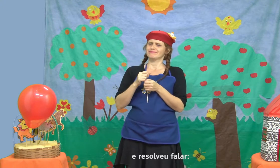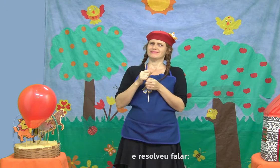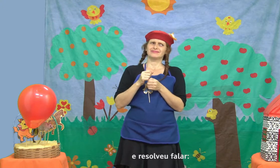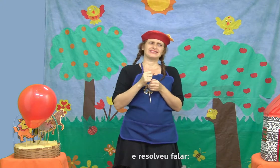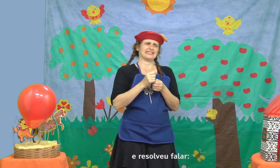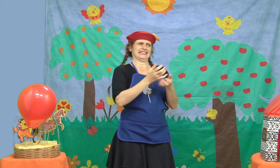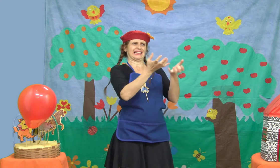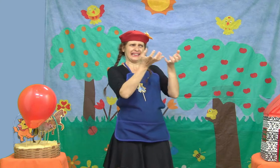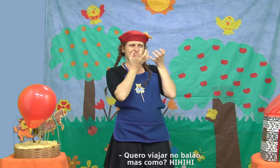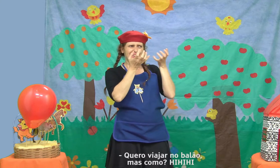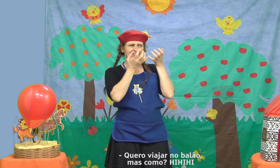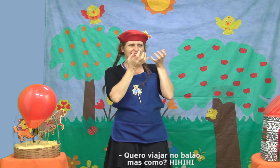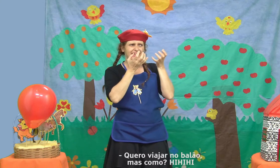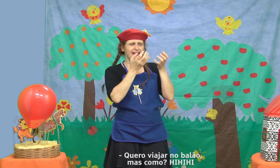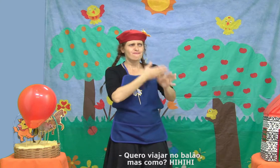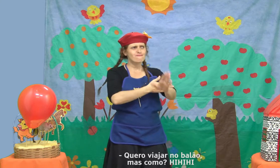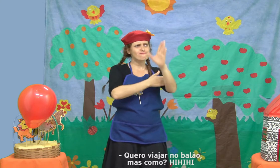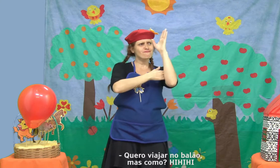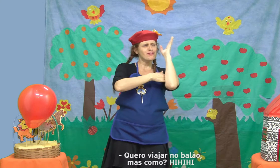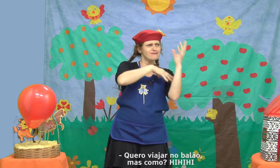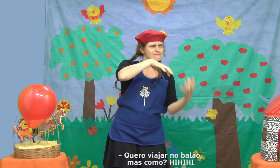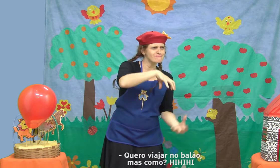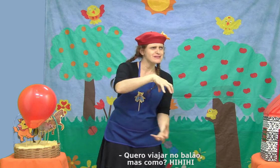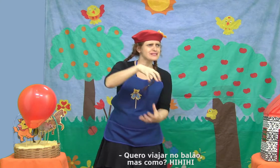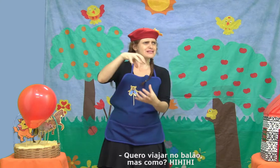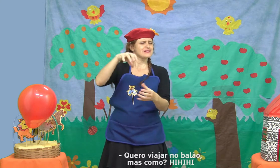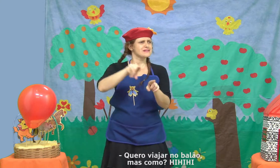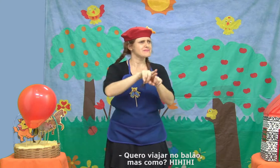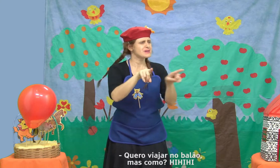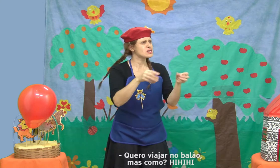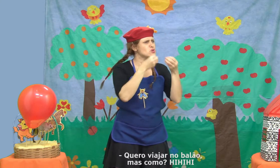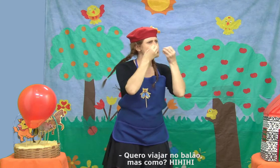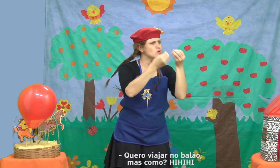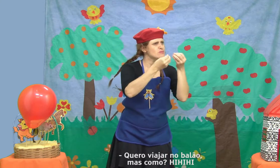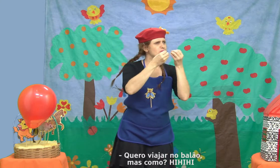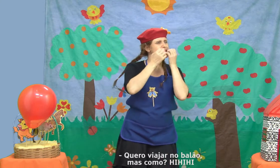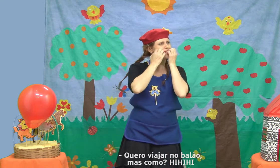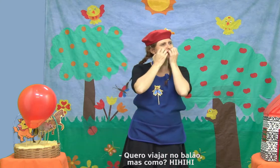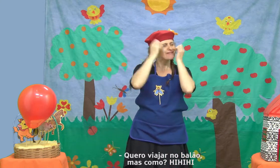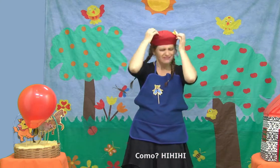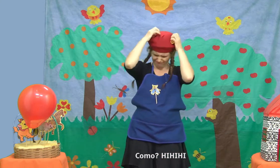falar quero viajar do balão mais como ringo